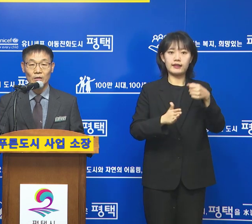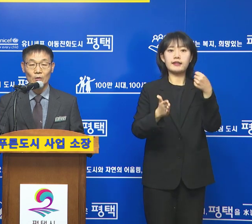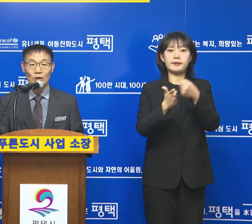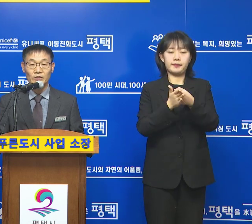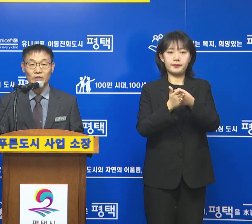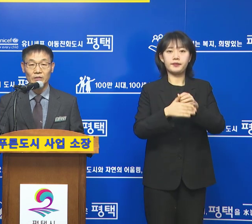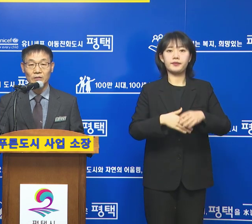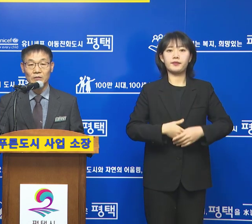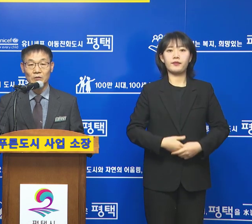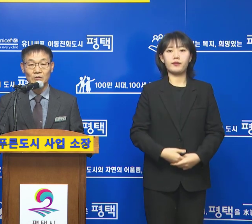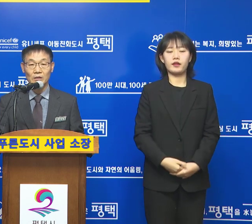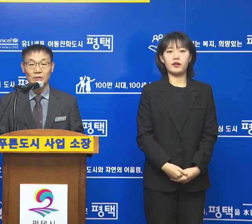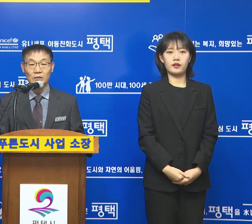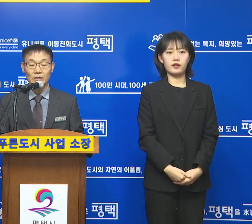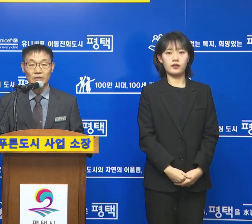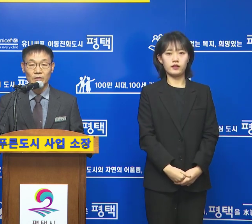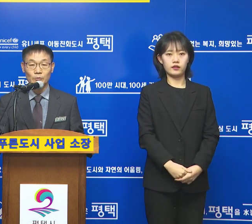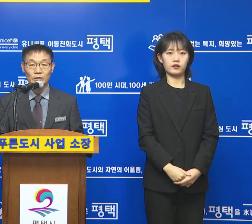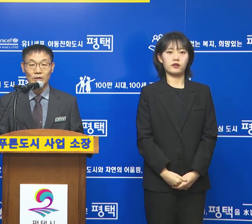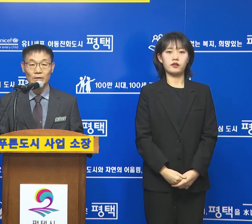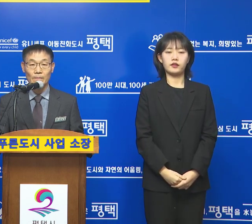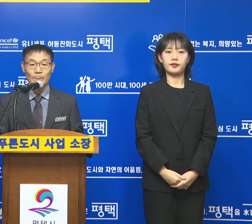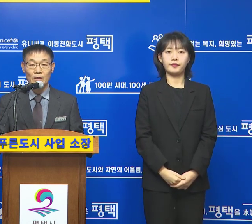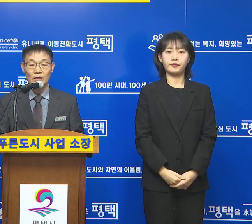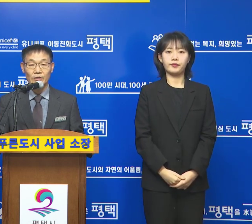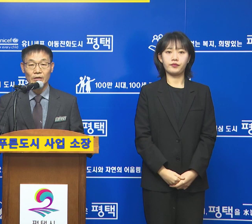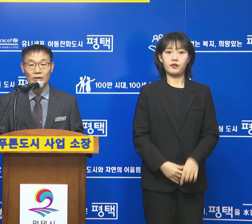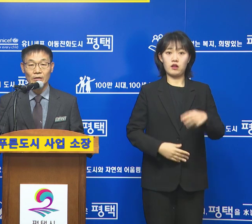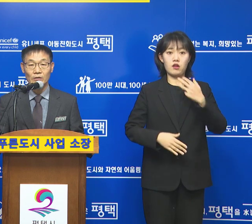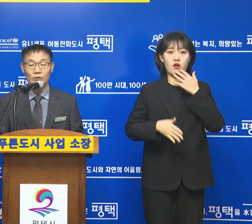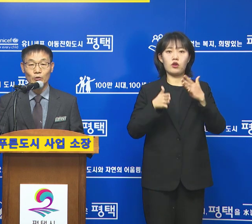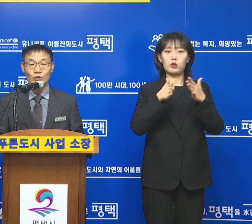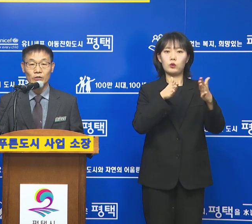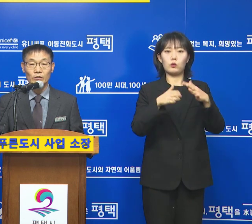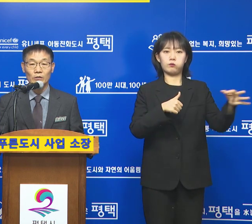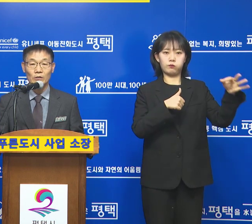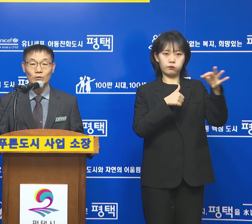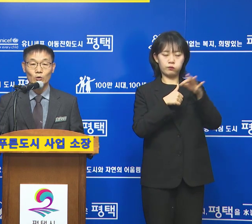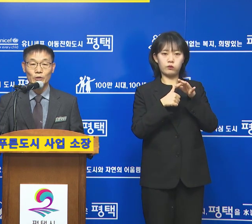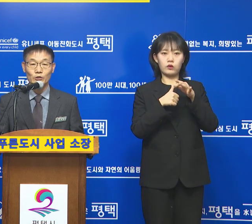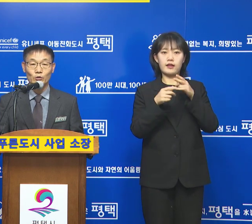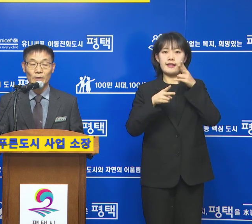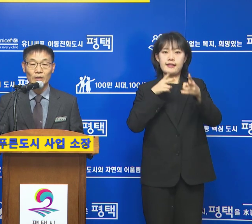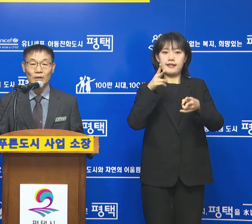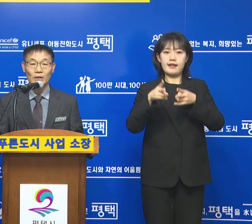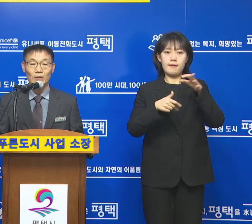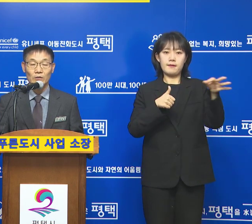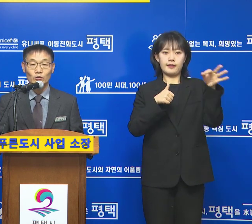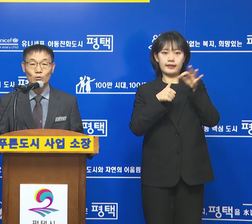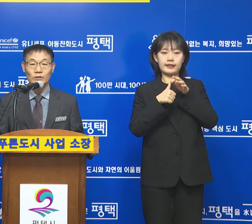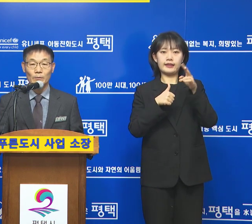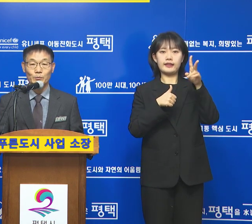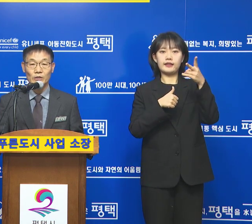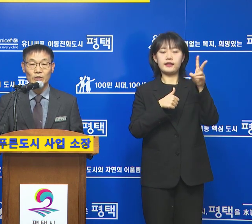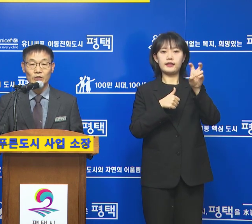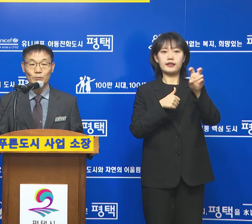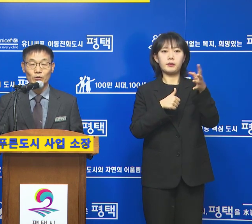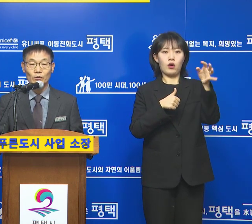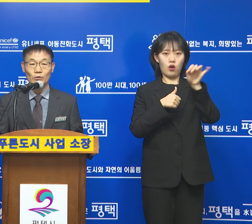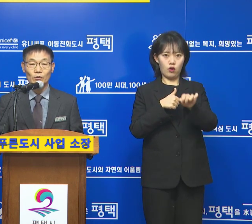평택시가 확정되는 성과를 달성했습니다. 이에 경기도에서 도비 지원을 받아 총